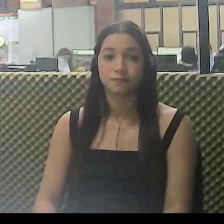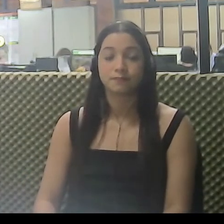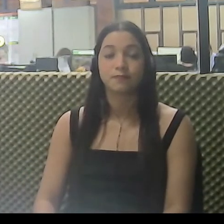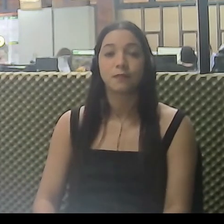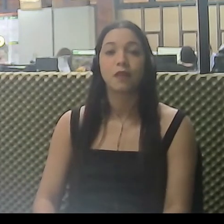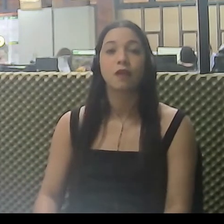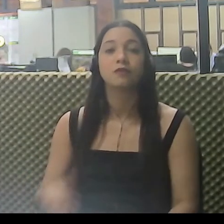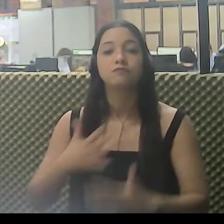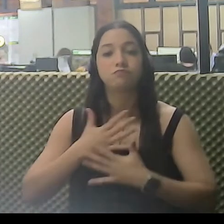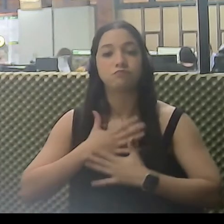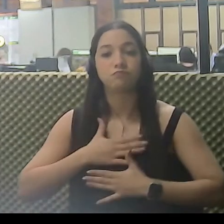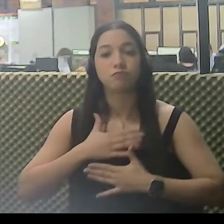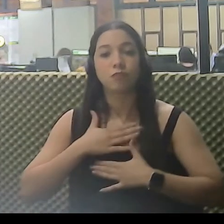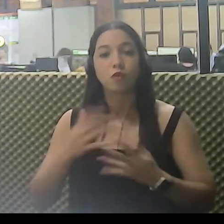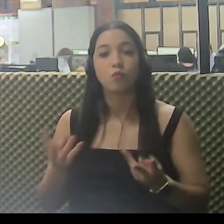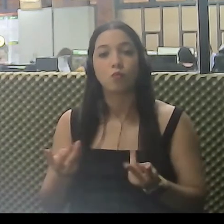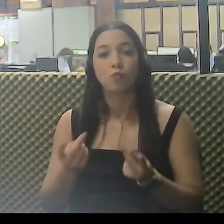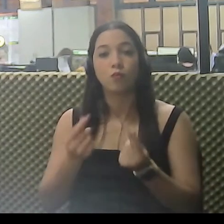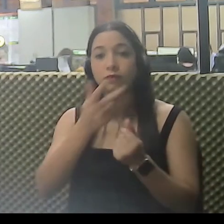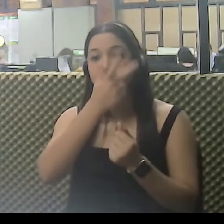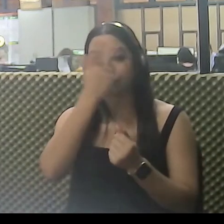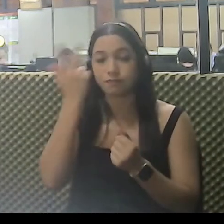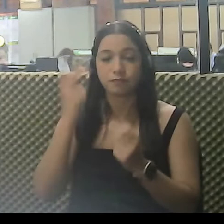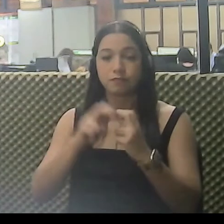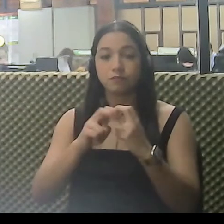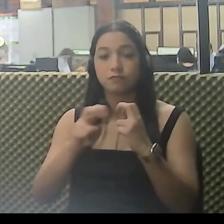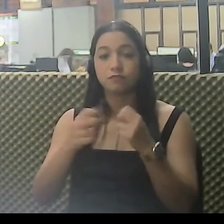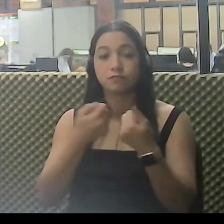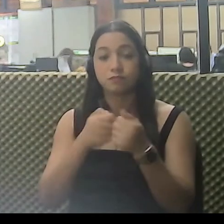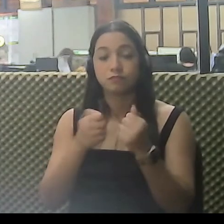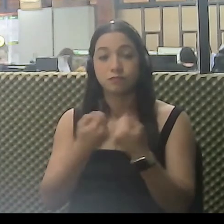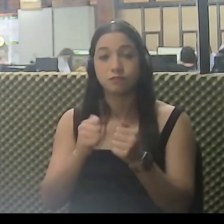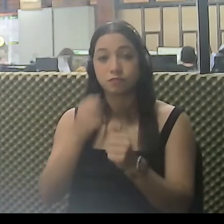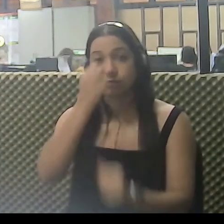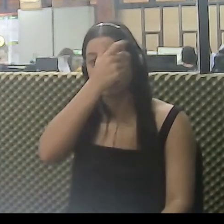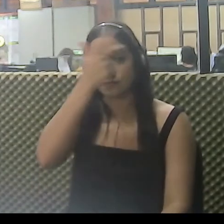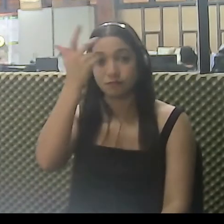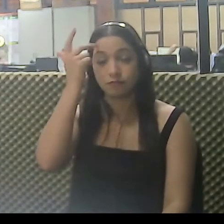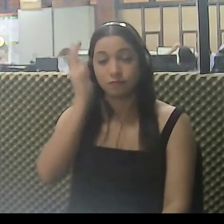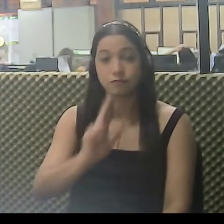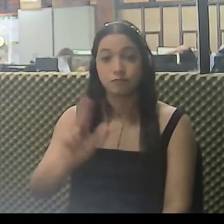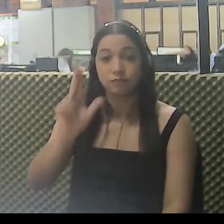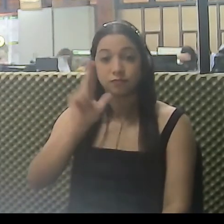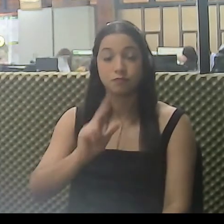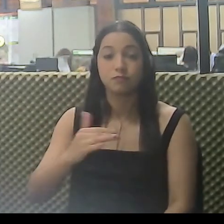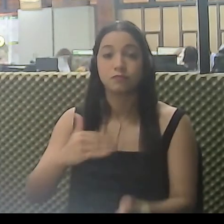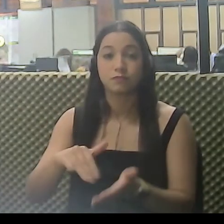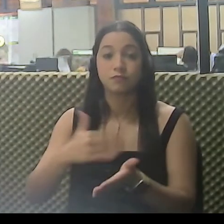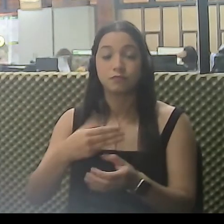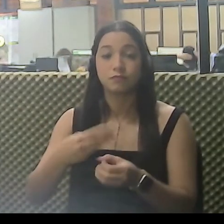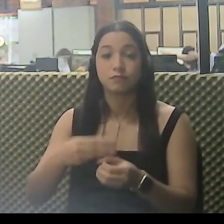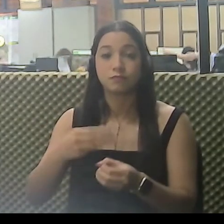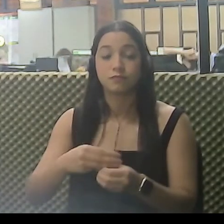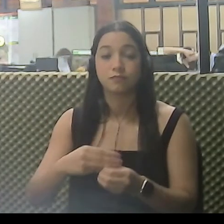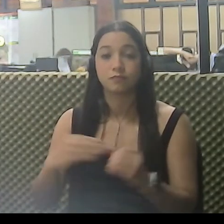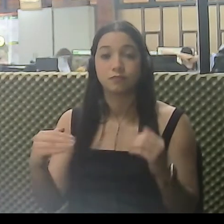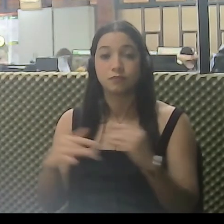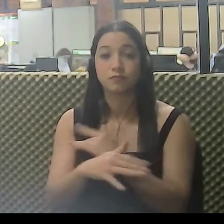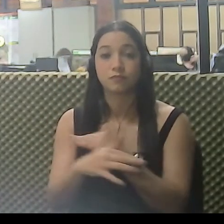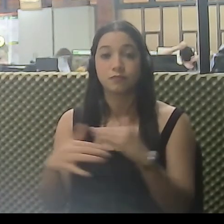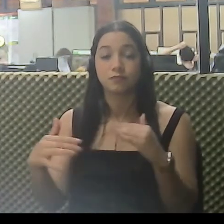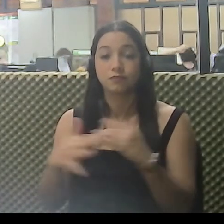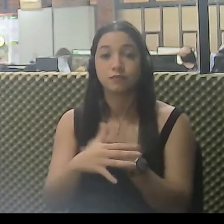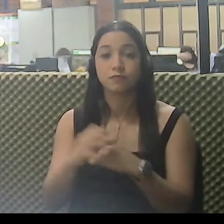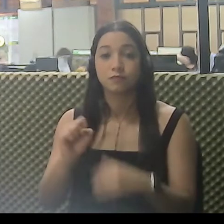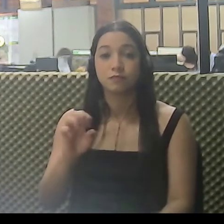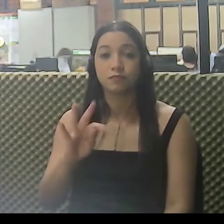oferecer mais comodidade e qualidade aos passageiros do transporte público, a Prefeitura de Uberlândia, por meio da Secretaria Municipal de Trânsito e Transportes,